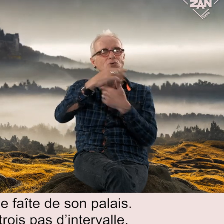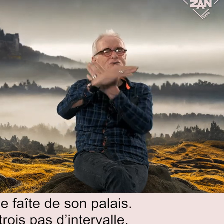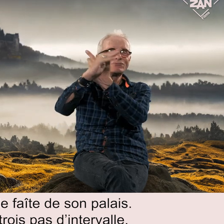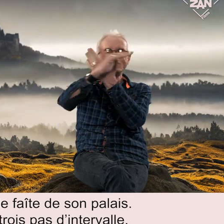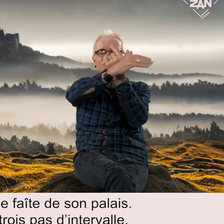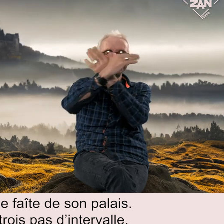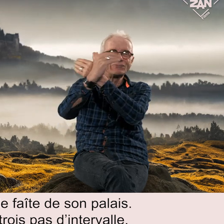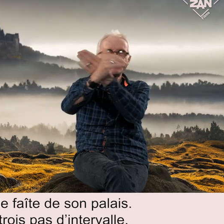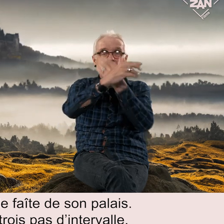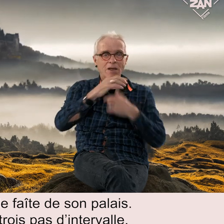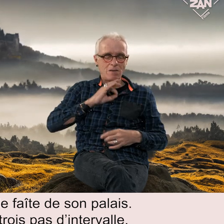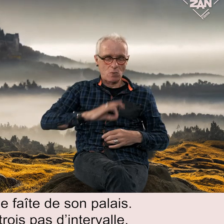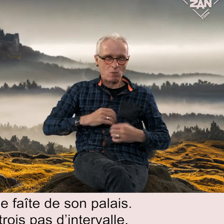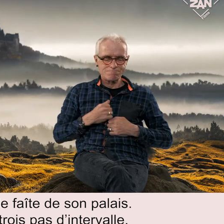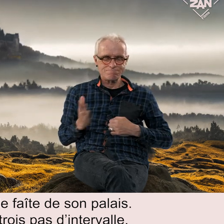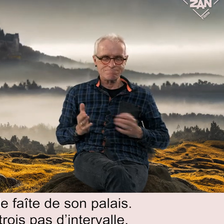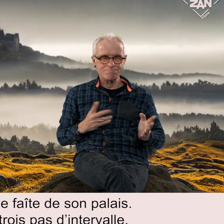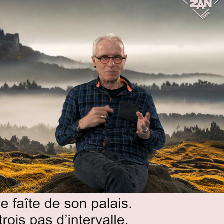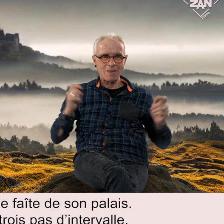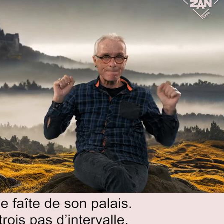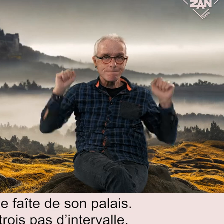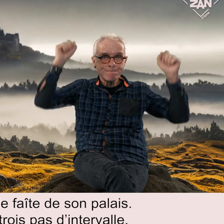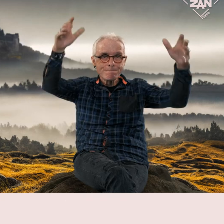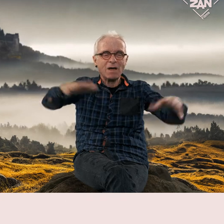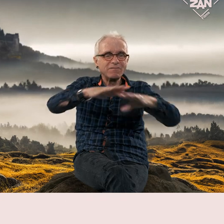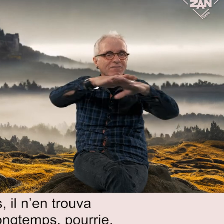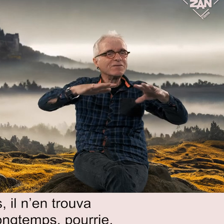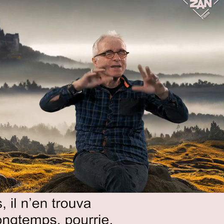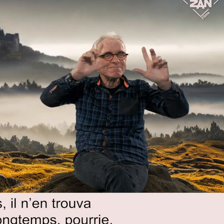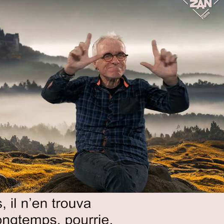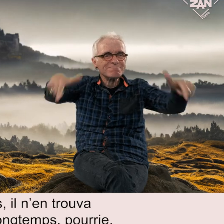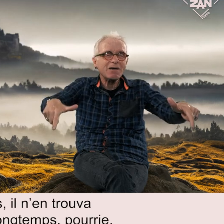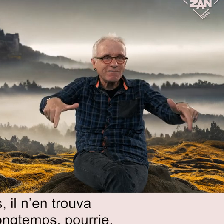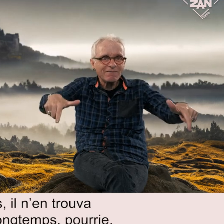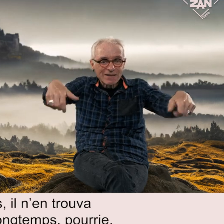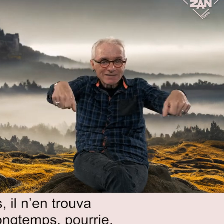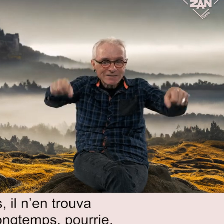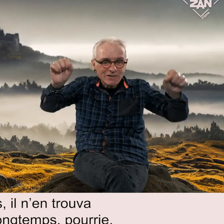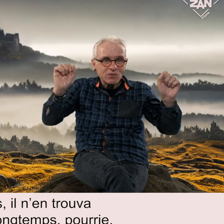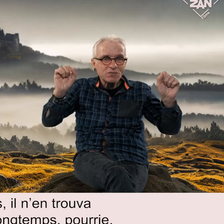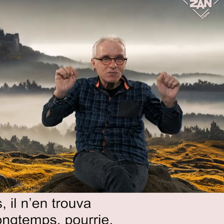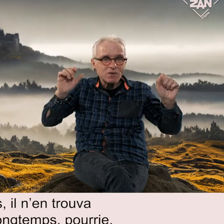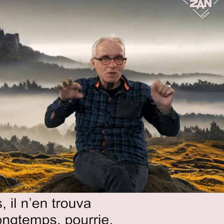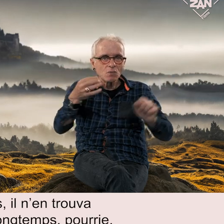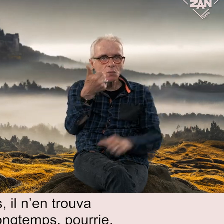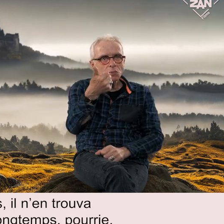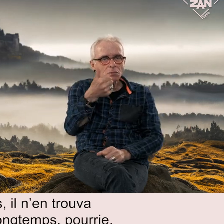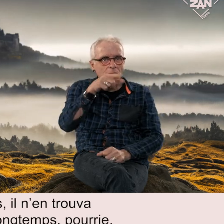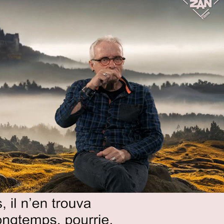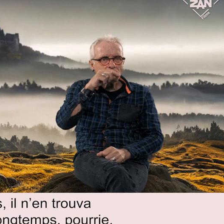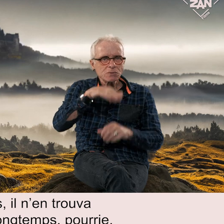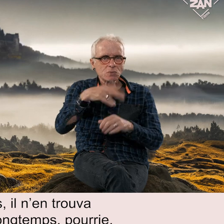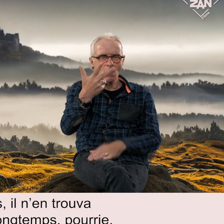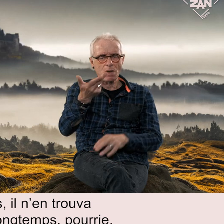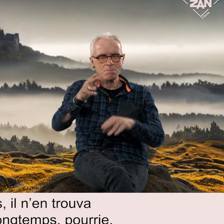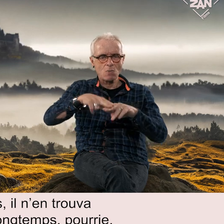Il dégraffa son manteau et l'abattit sur elle comme un filet. Quand il les eut découvertes, il n'en trouva qu'une seule et